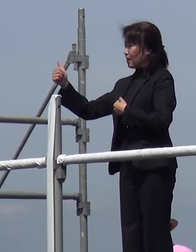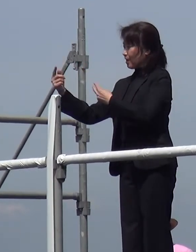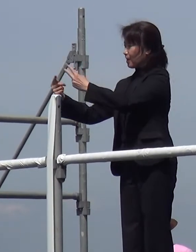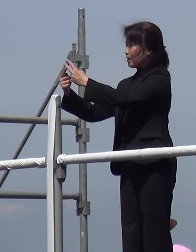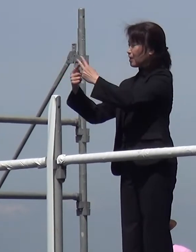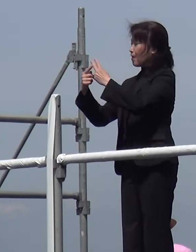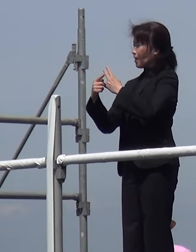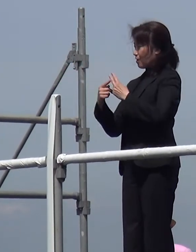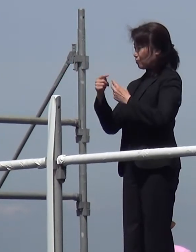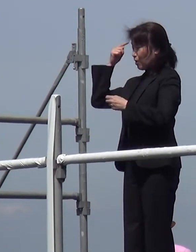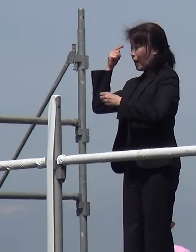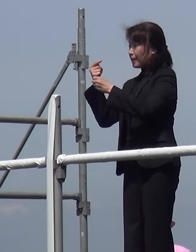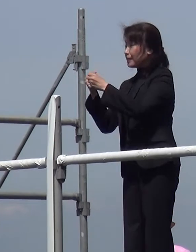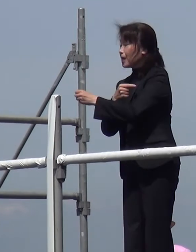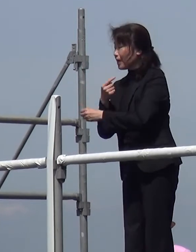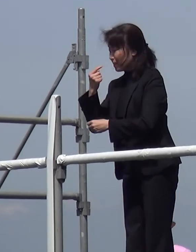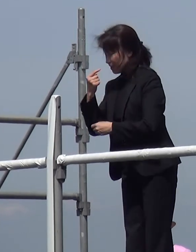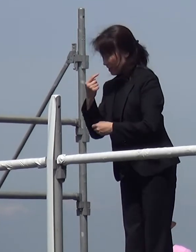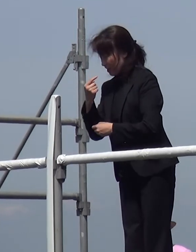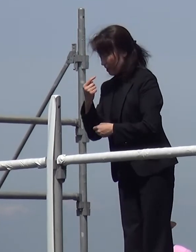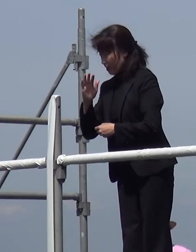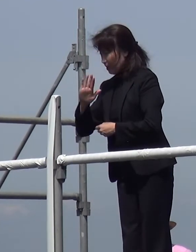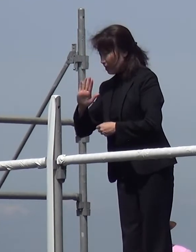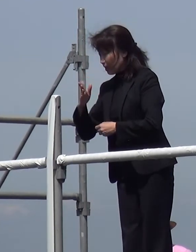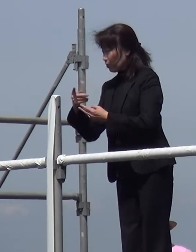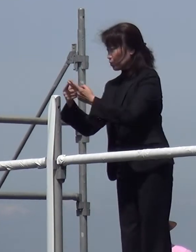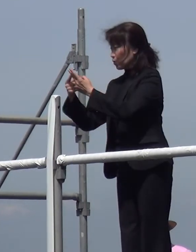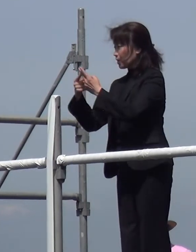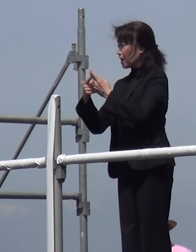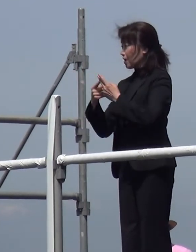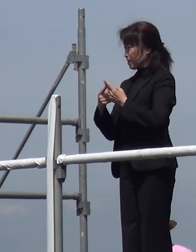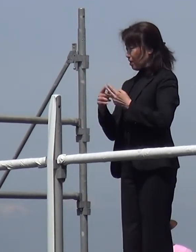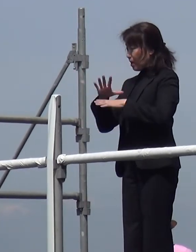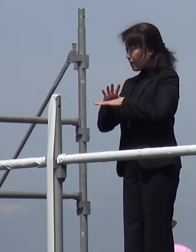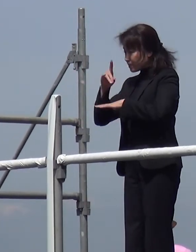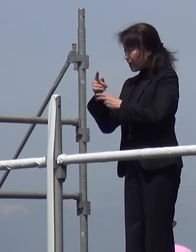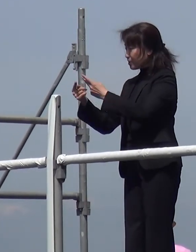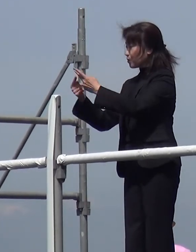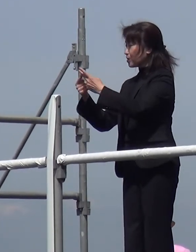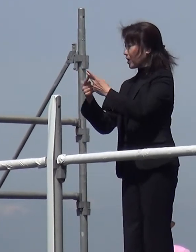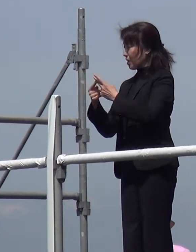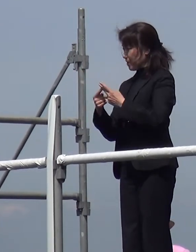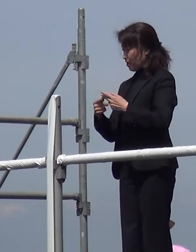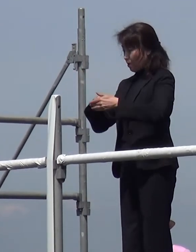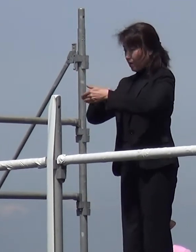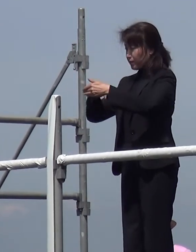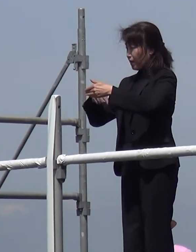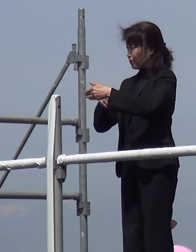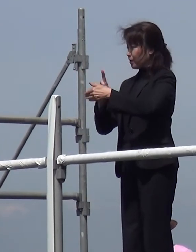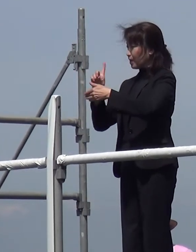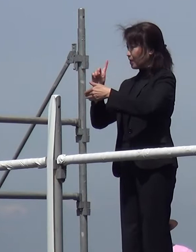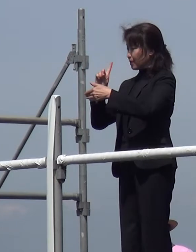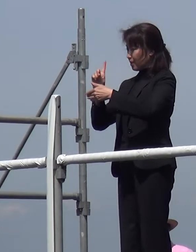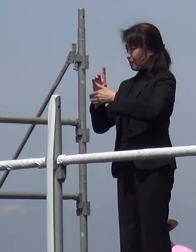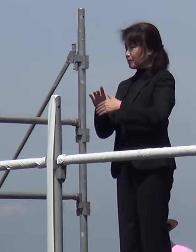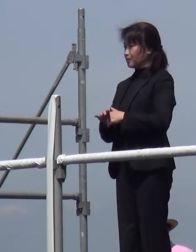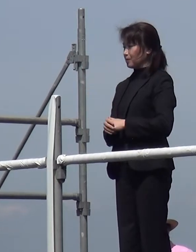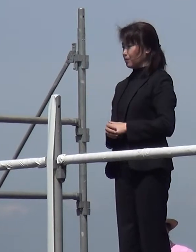ということは意外だった。ところがその手紙はですね、最初の手紙はどういうことだったかという